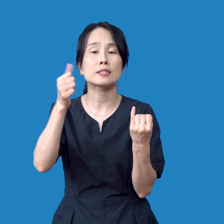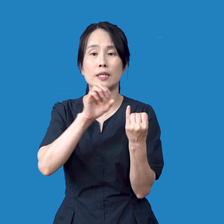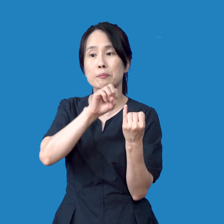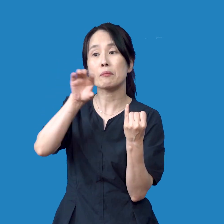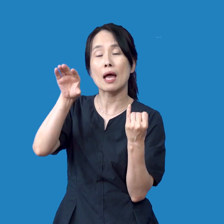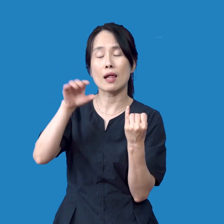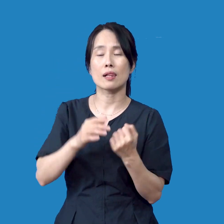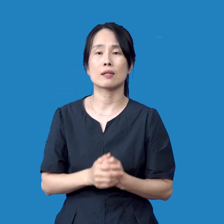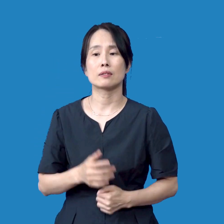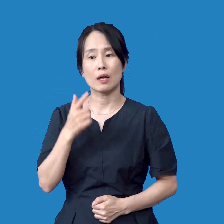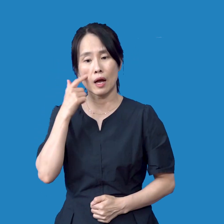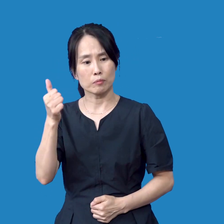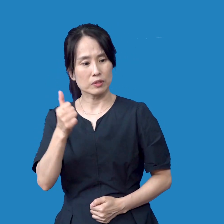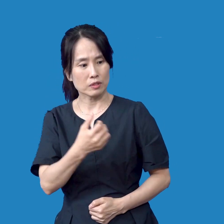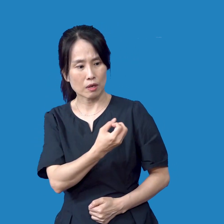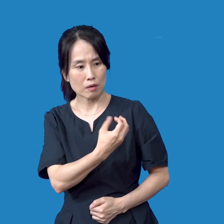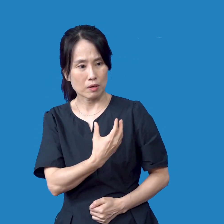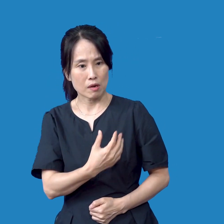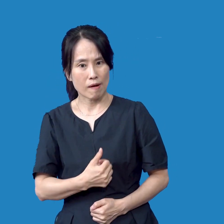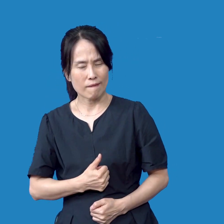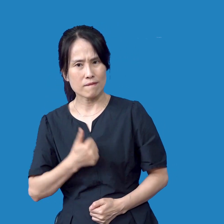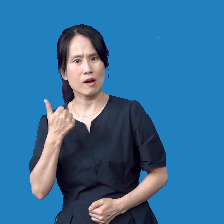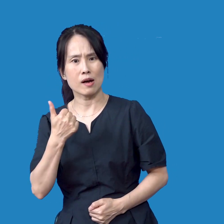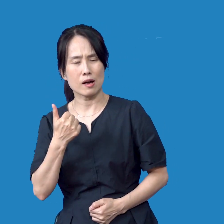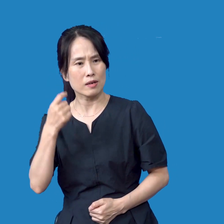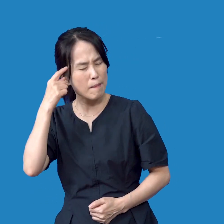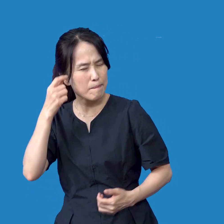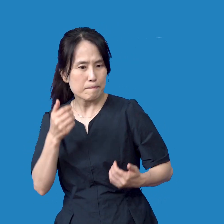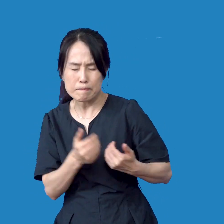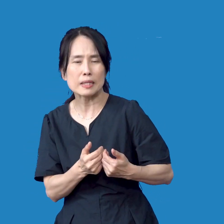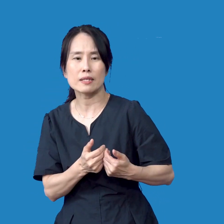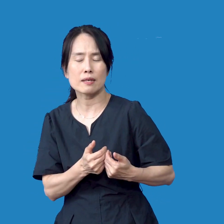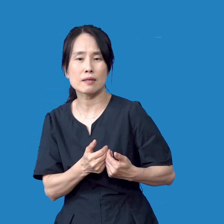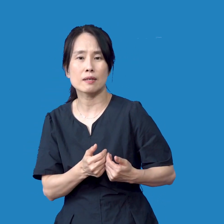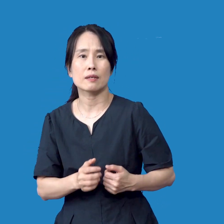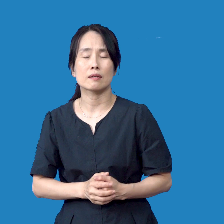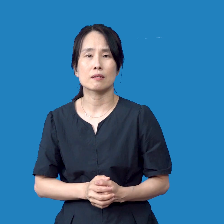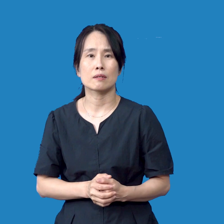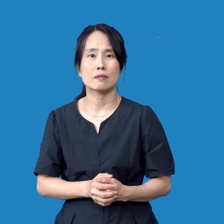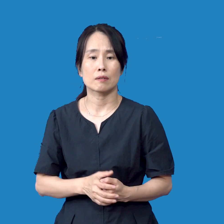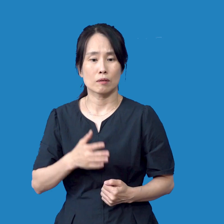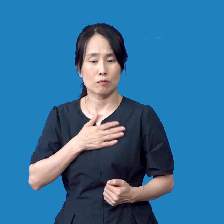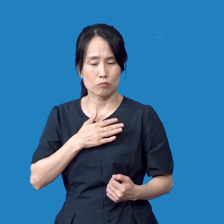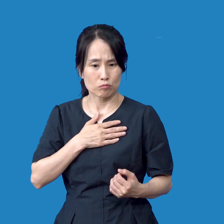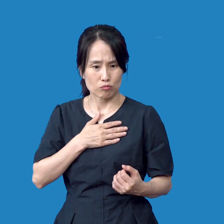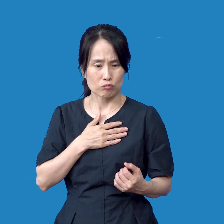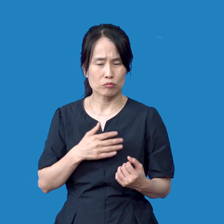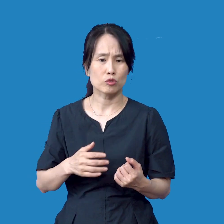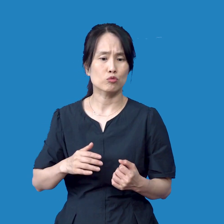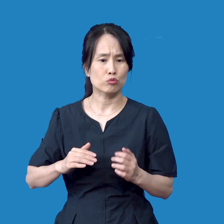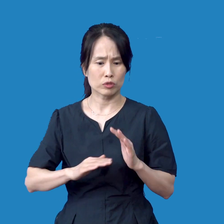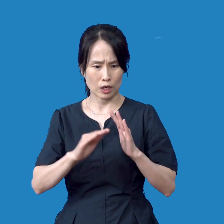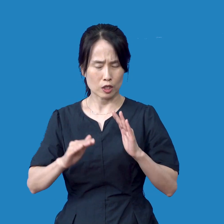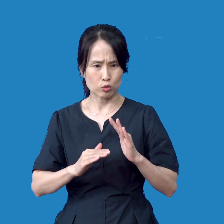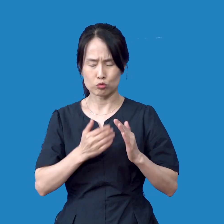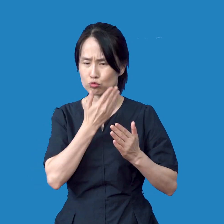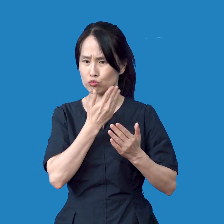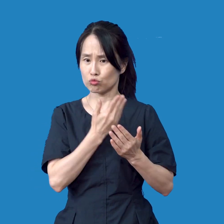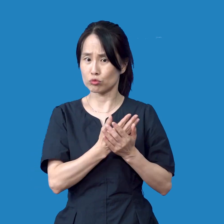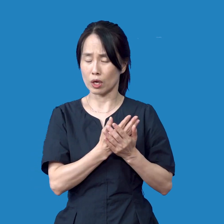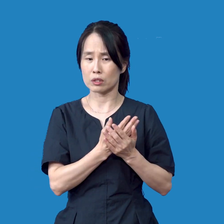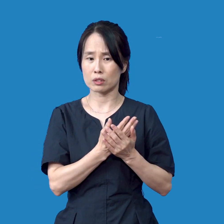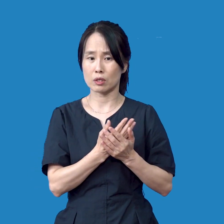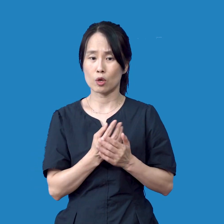했는데 아버지가 불같이 화를 내면서 반대를 합니다. 처녀 집안은 귀족 출신 집안인데